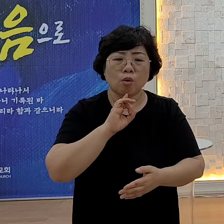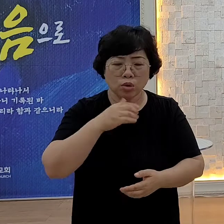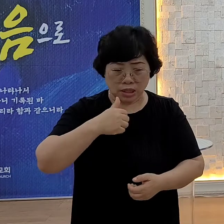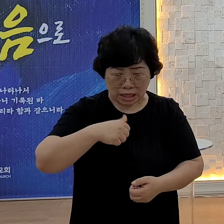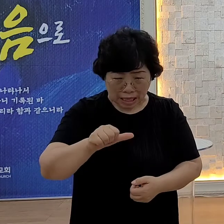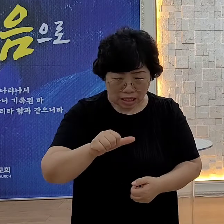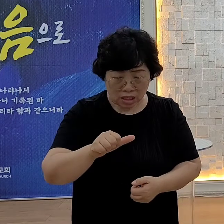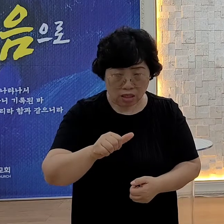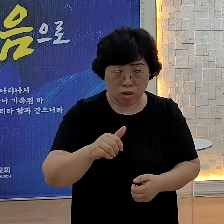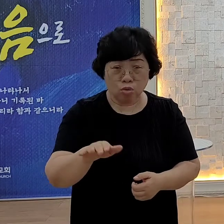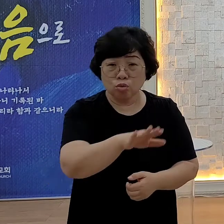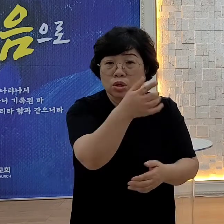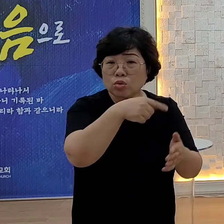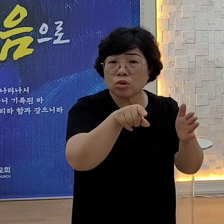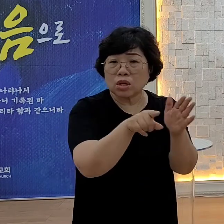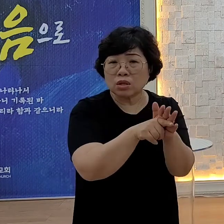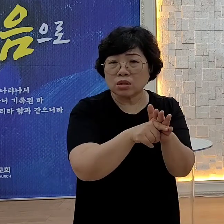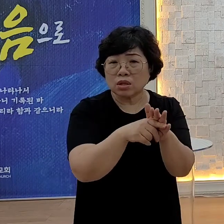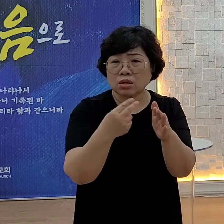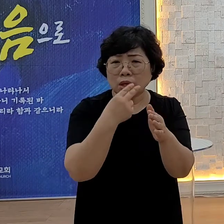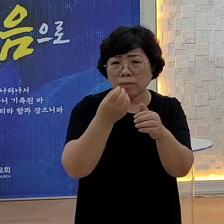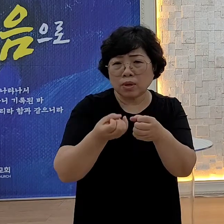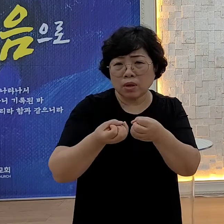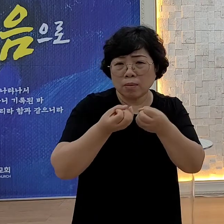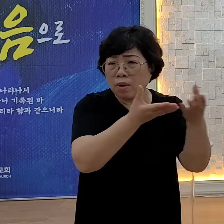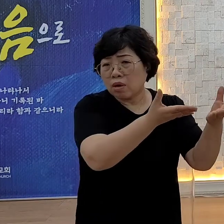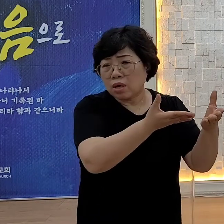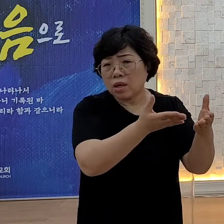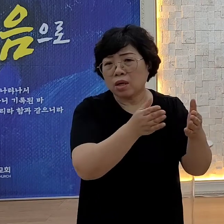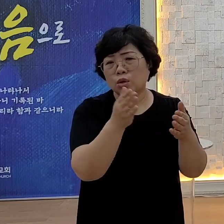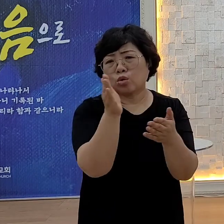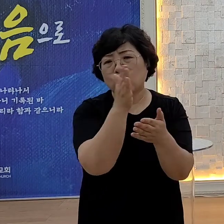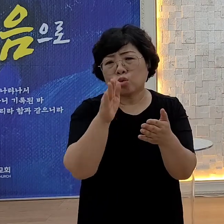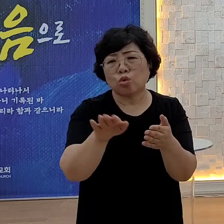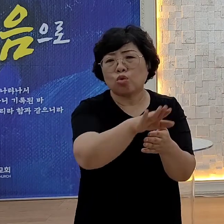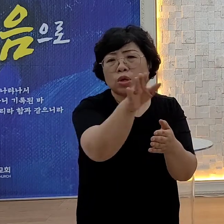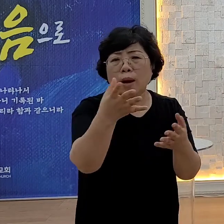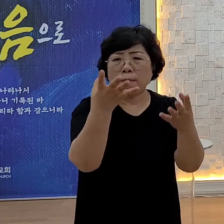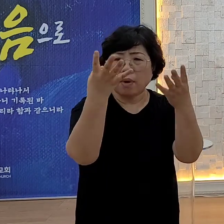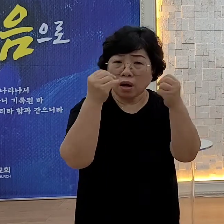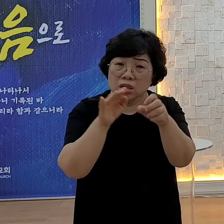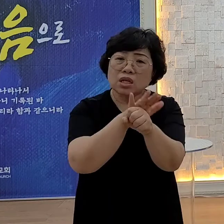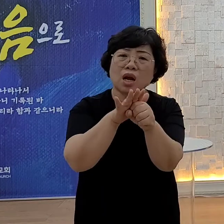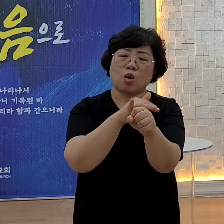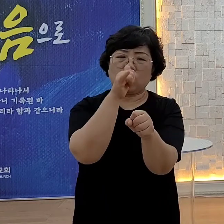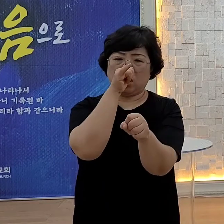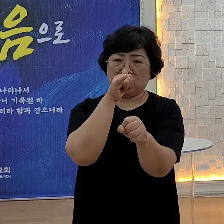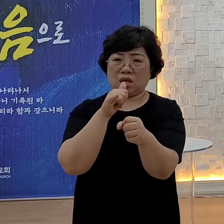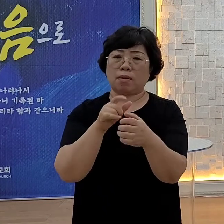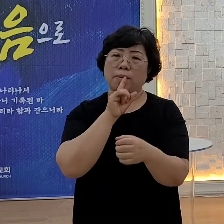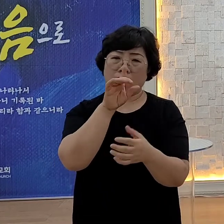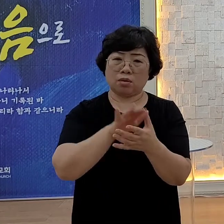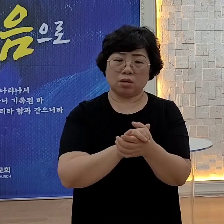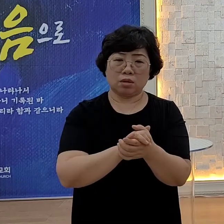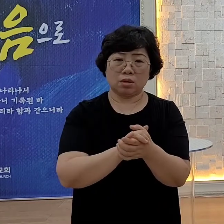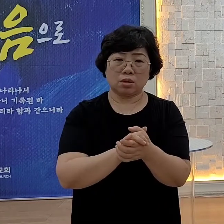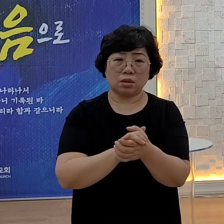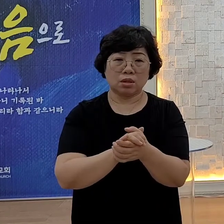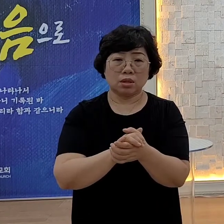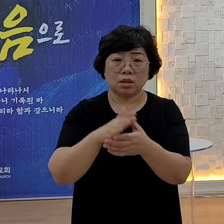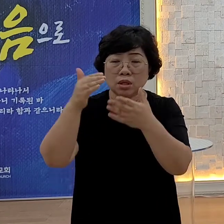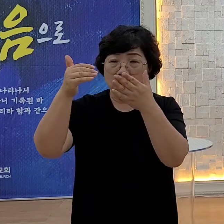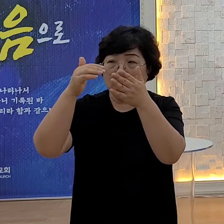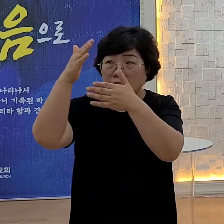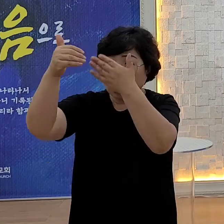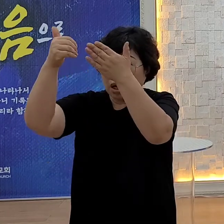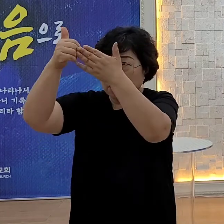기꺼이 우리를 위해서 내주실 만큼 그렇게 우리를 사랑하셨다. 왜 이렇게 하셨다 그랬죠?